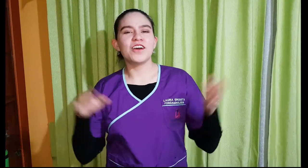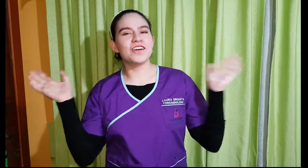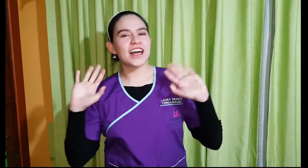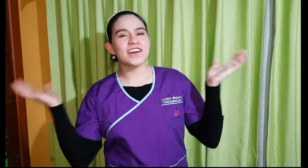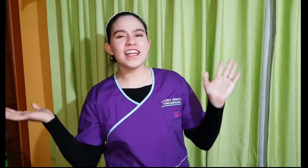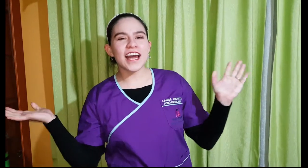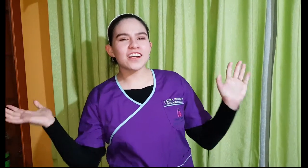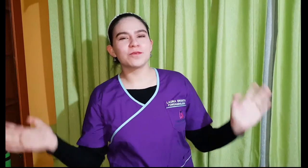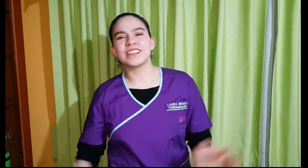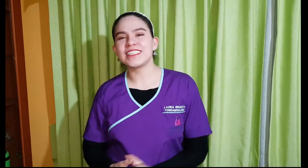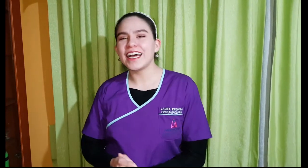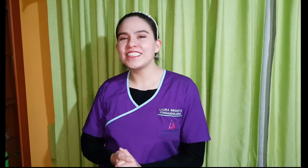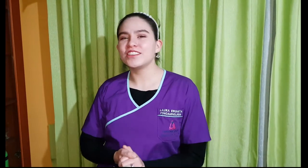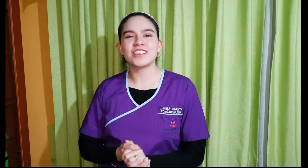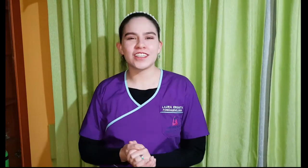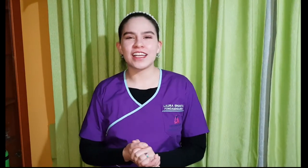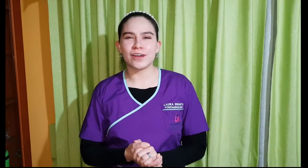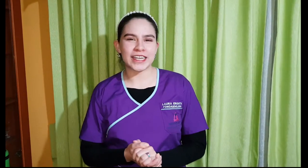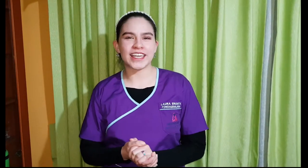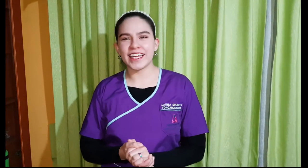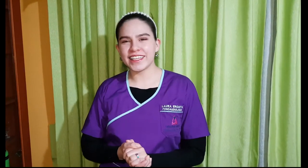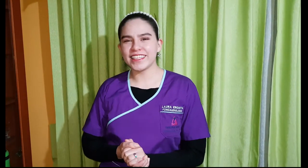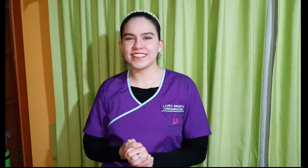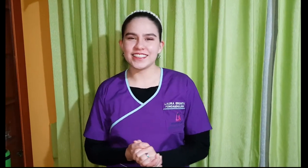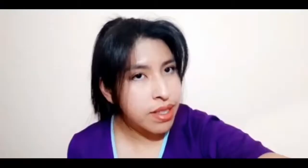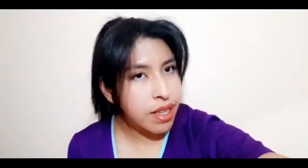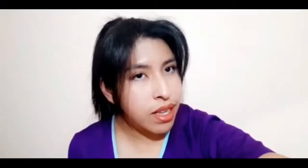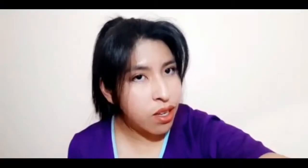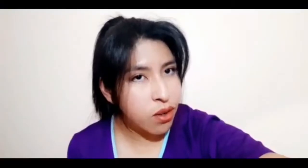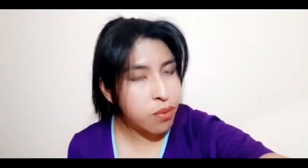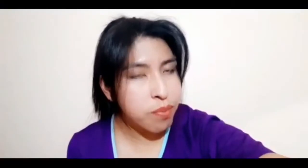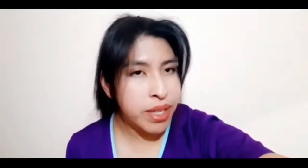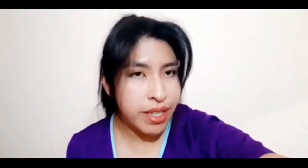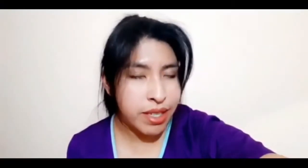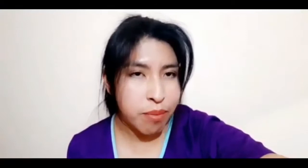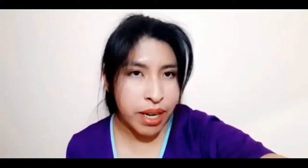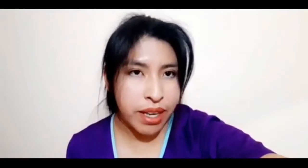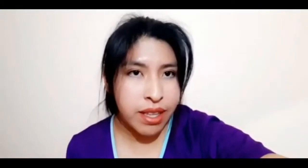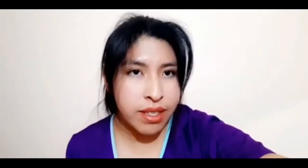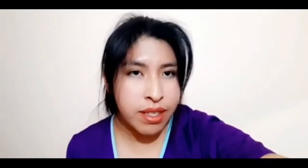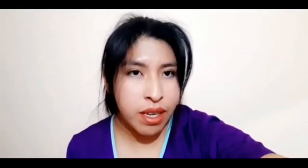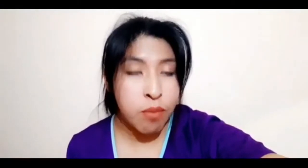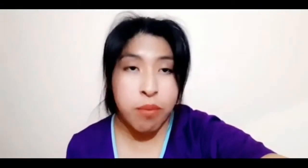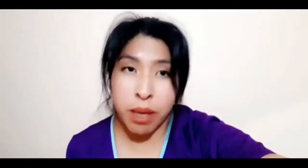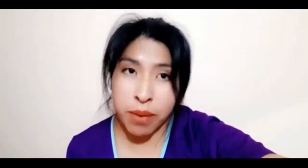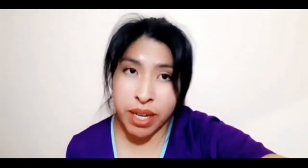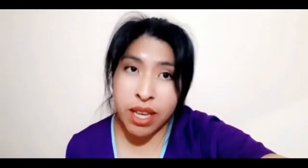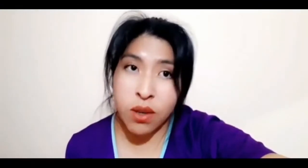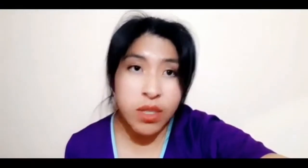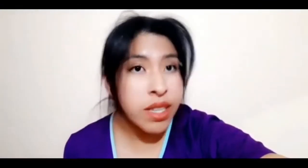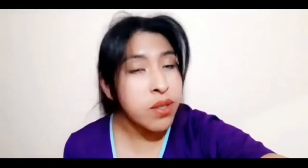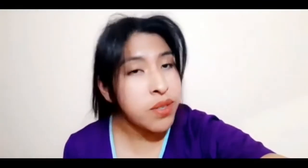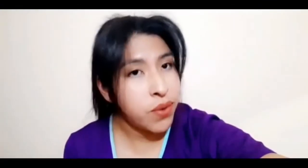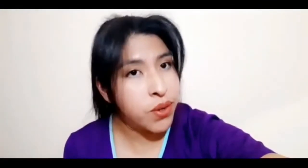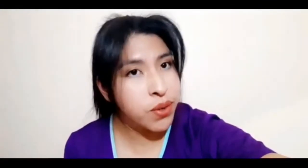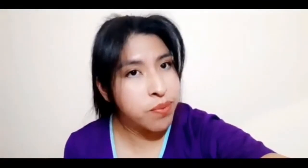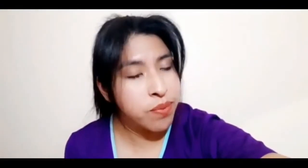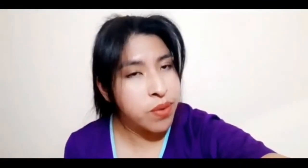Hola, hola, ¿cómo estás? Yo soy Laura Ergueta. Y yo, Patricia Paredes. Bienvenidos a Esto es Fono.